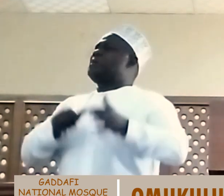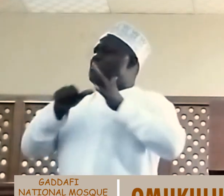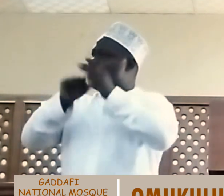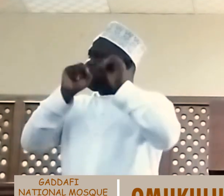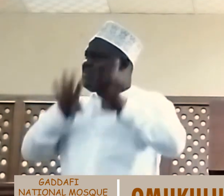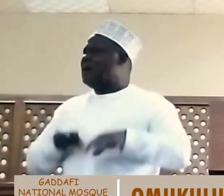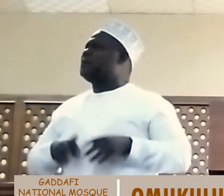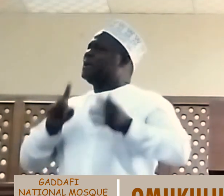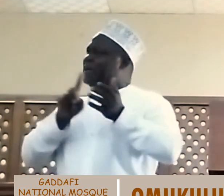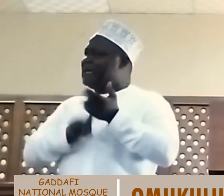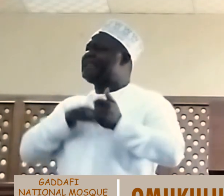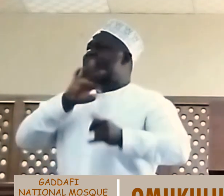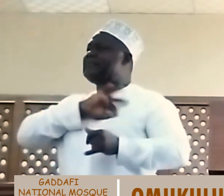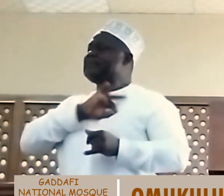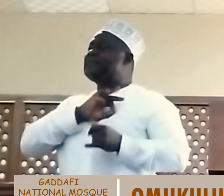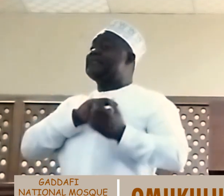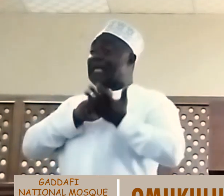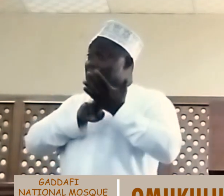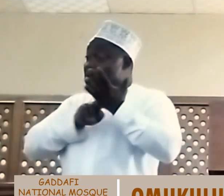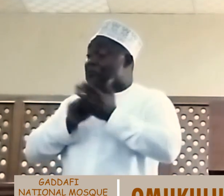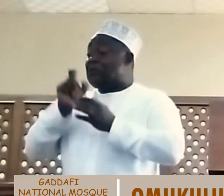asigala nga wa mugaso